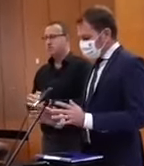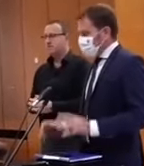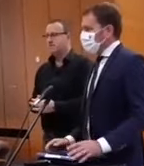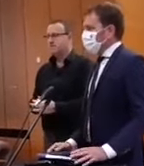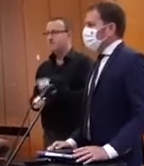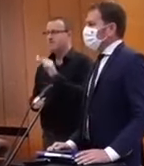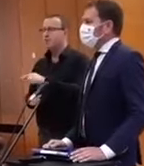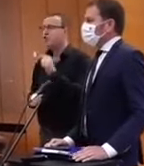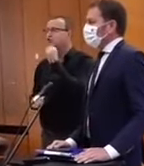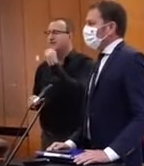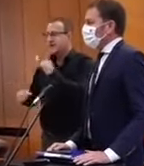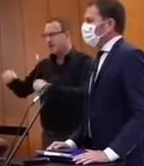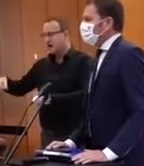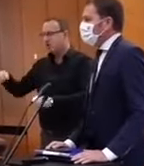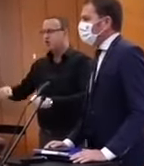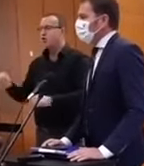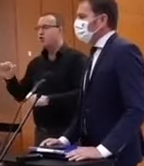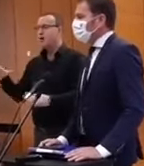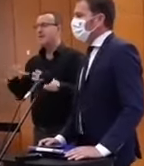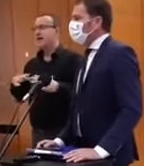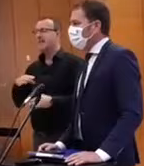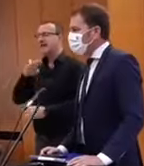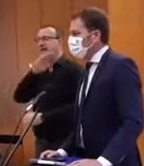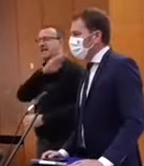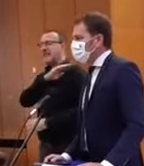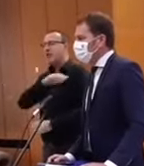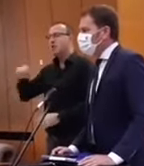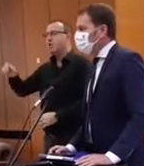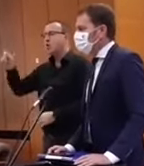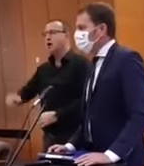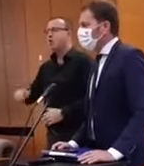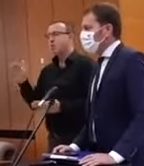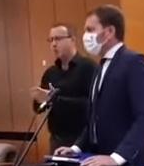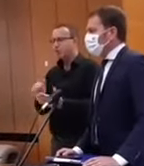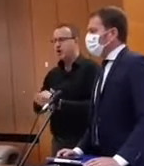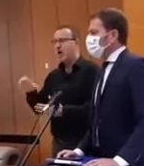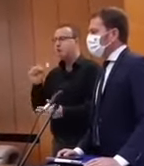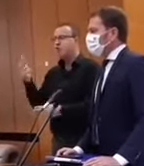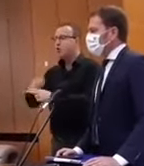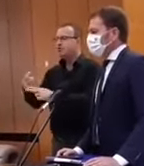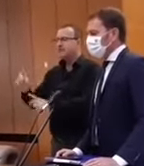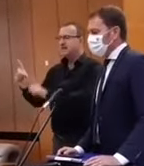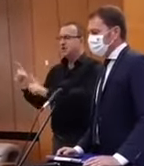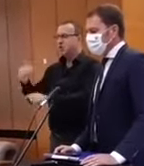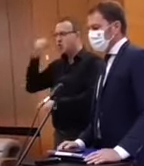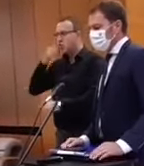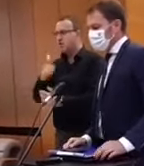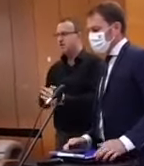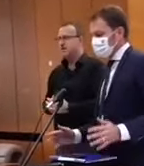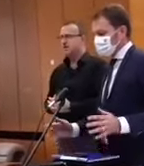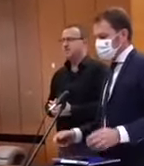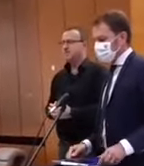ten červené tlačítko, ktoré pán generálny prokurátor použil na to, aby očistil niektorých ľudí